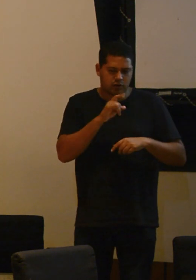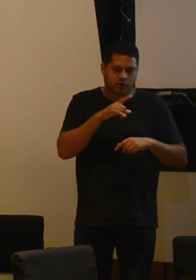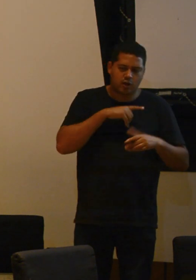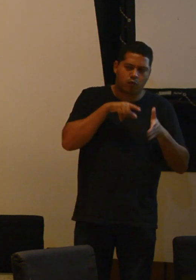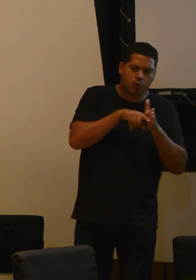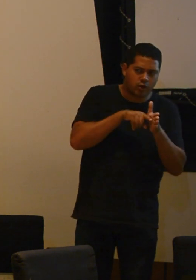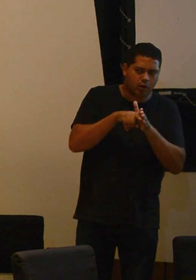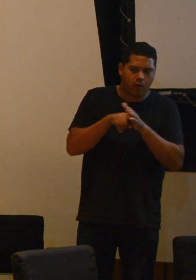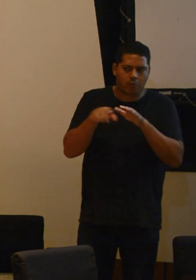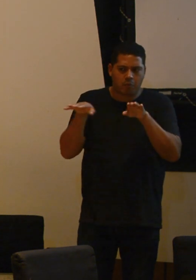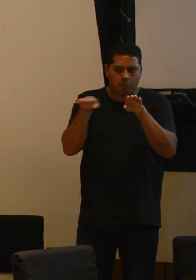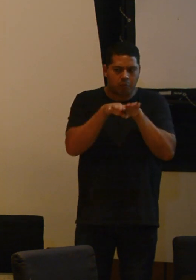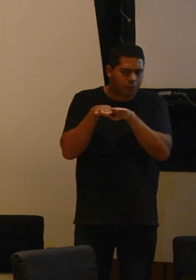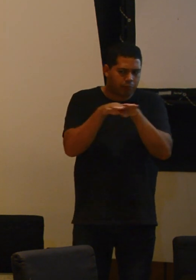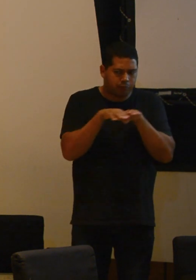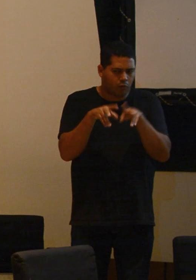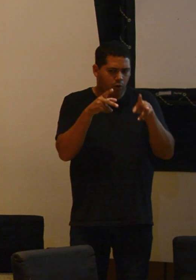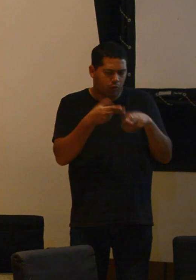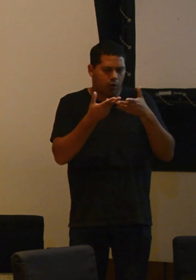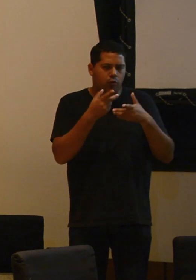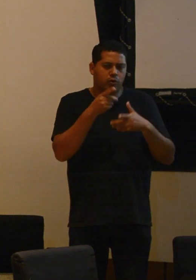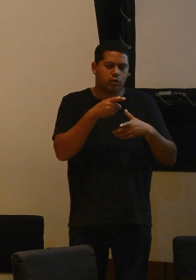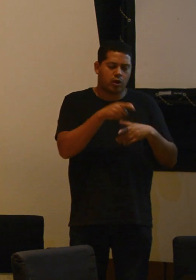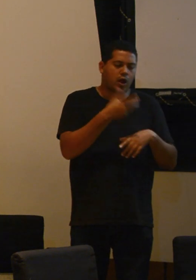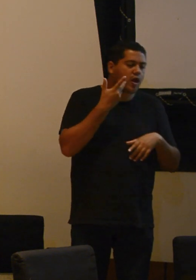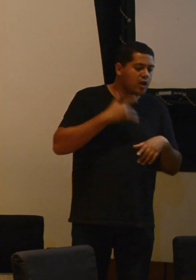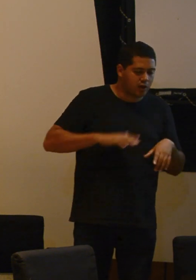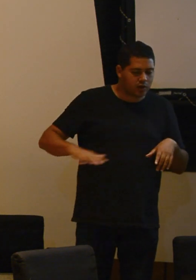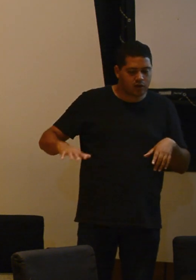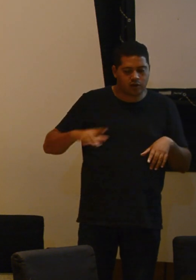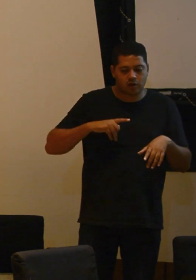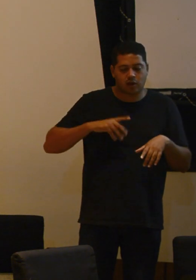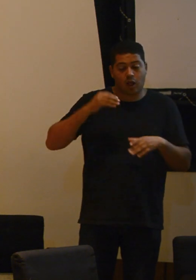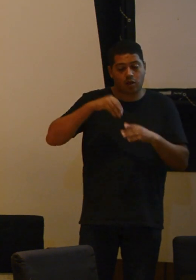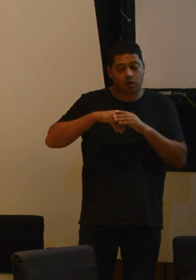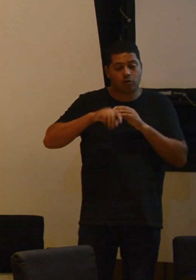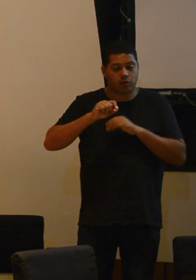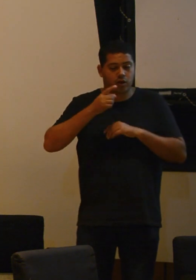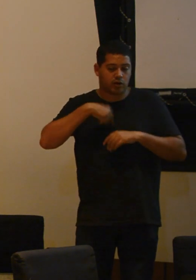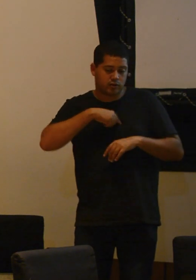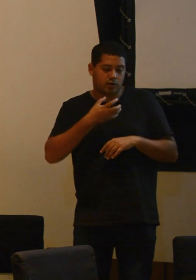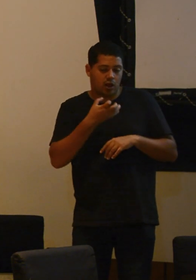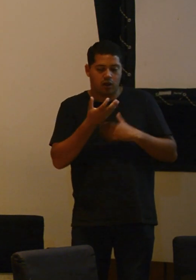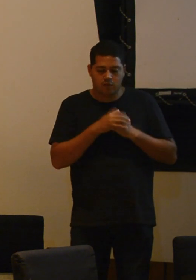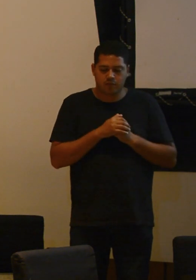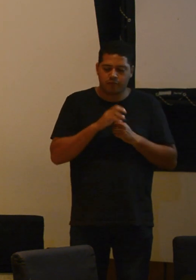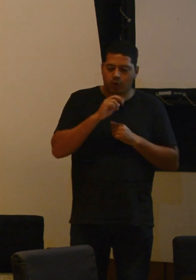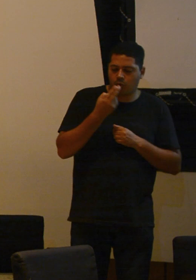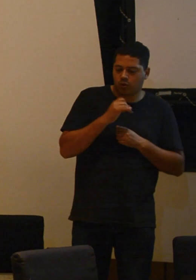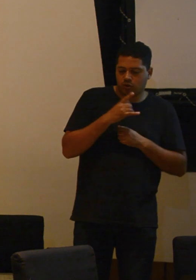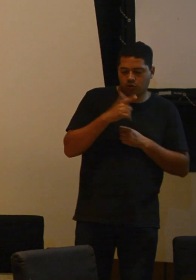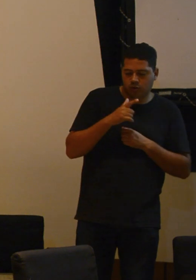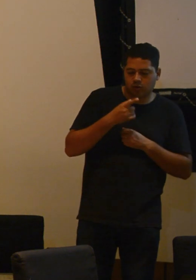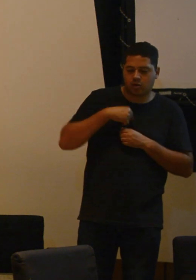batendo com o outro, provavelmente aquela criança está com a audição dentro do que a gente espera, uma audição típica. Ou se não tiver,